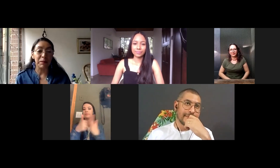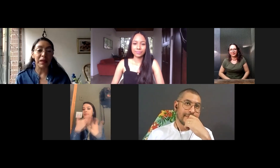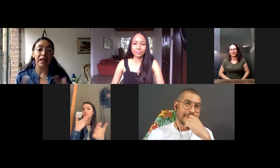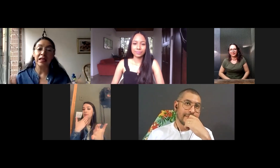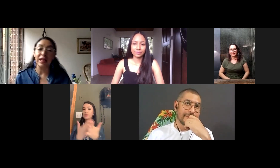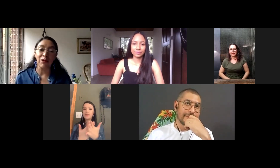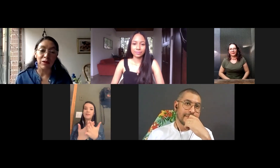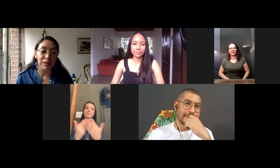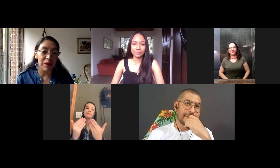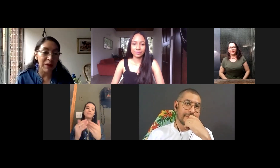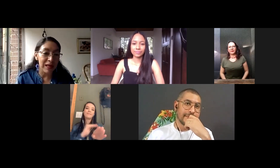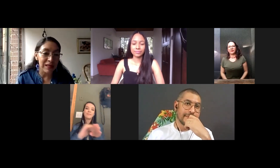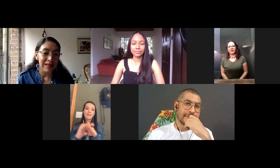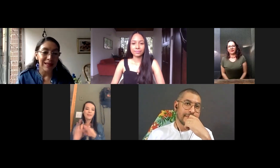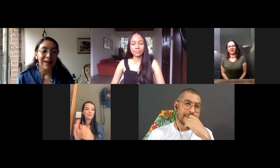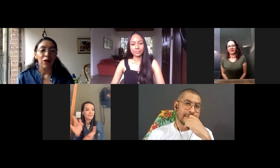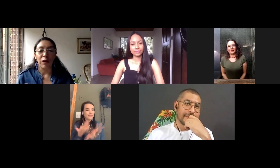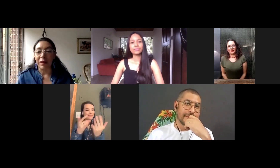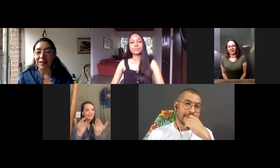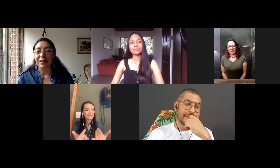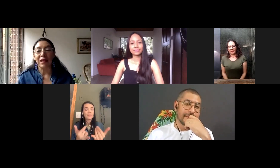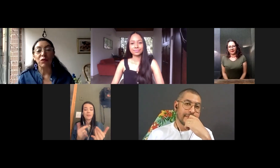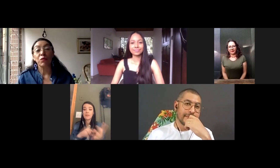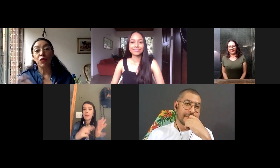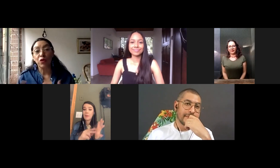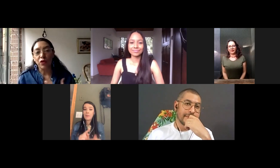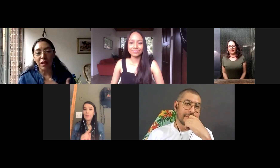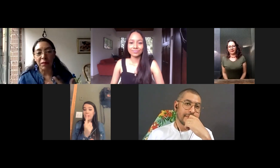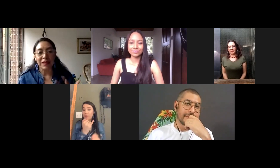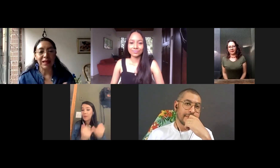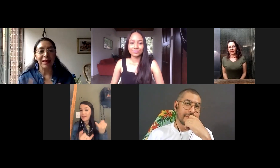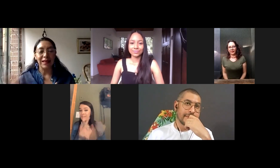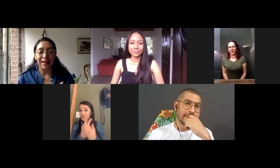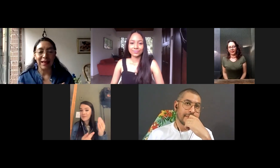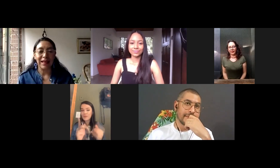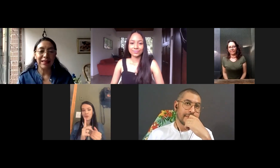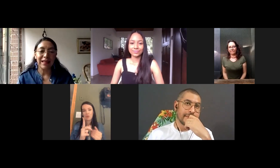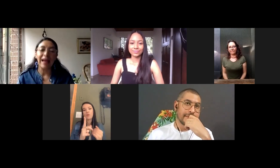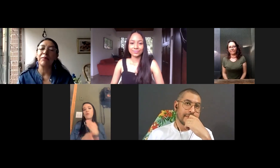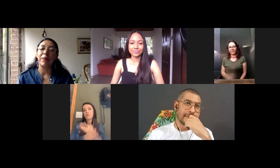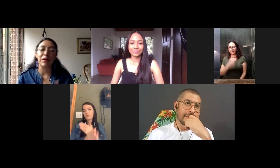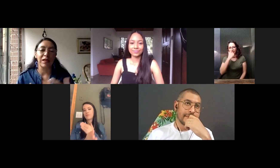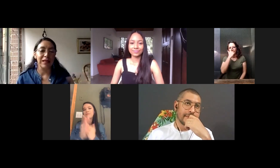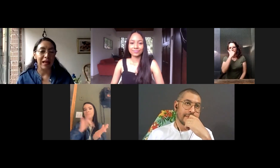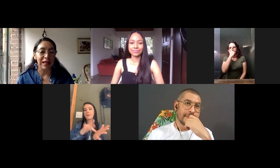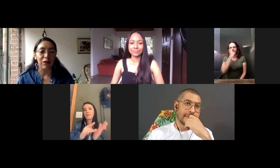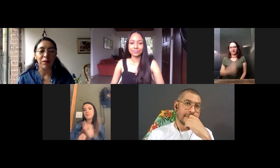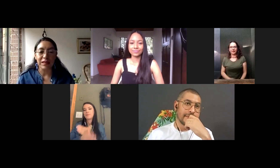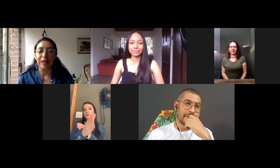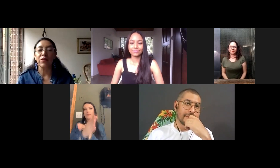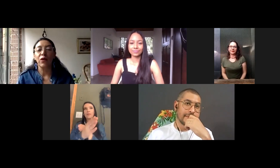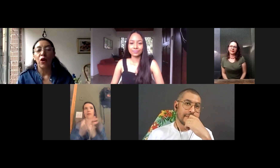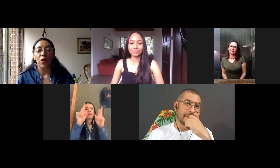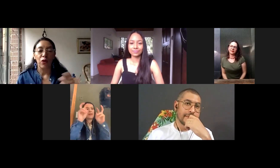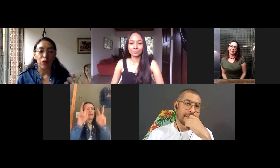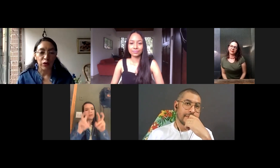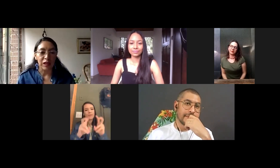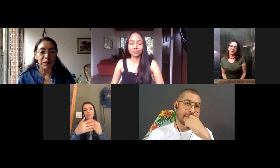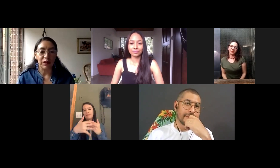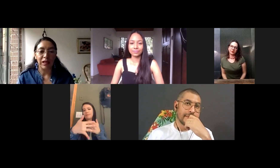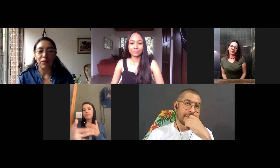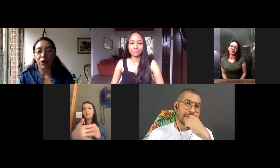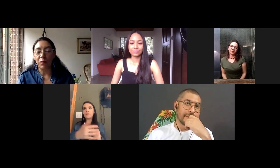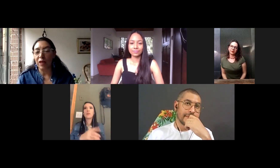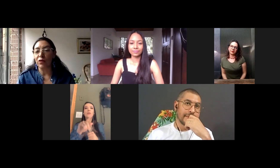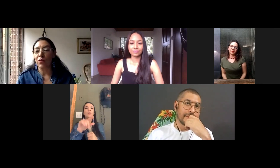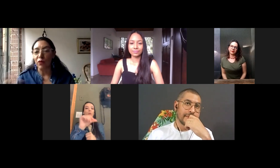la primera ni la última vez. Obviamente tenemos muchos temas que adelantar. Vamos a estar aquí conversando con otras